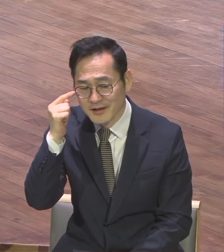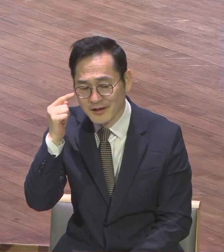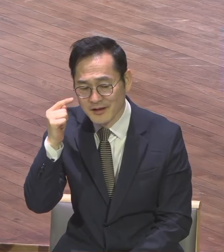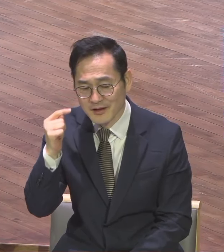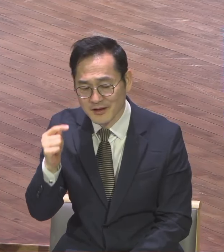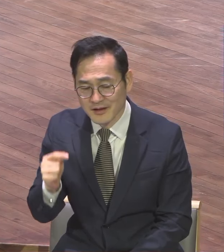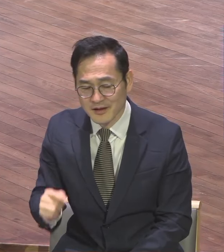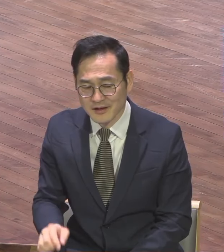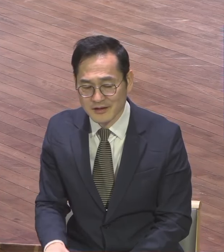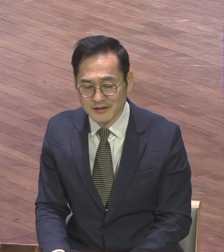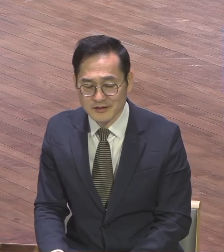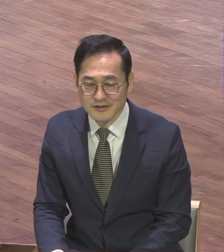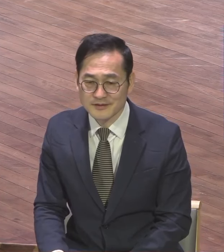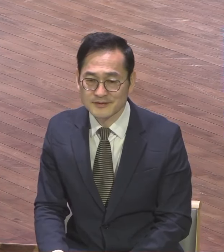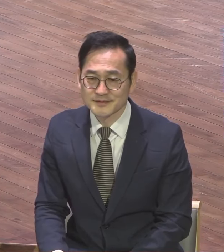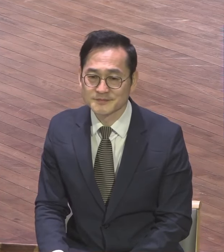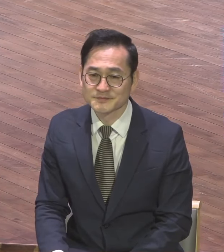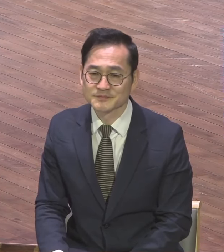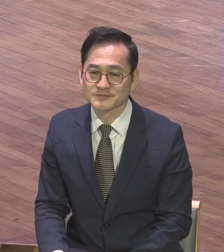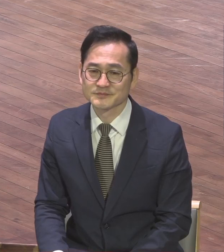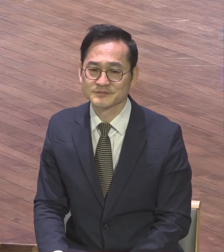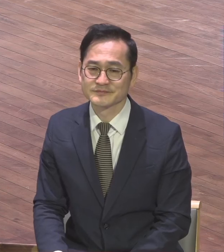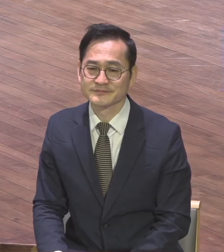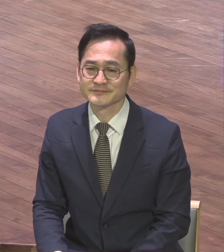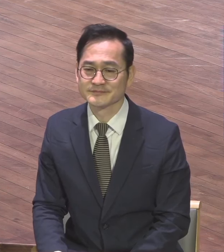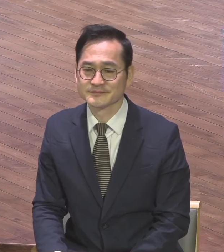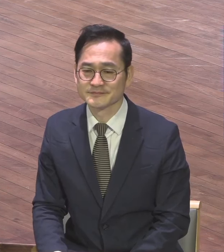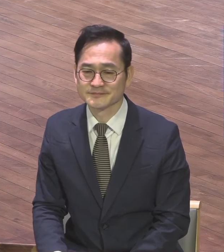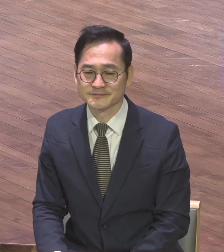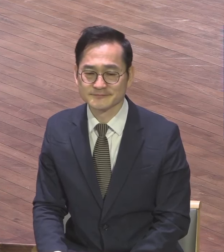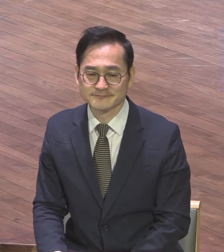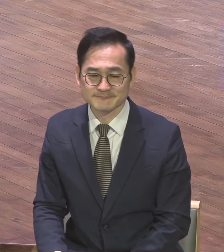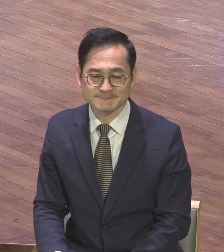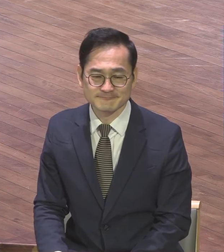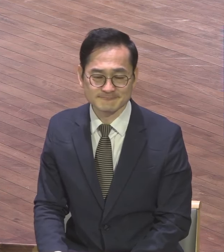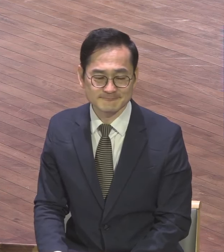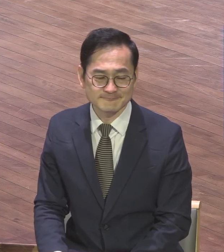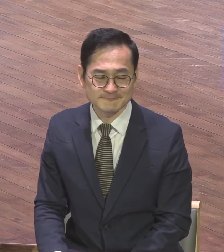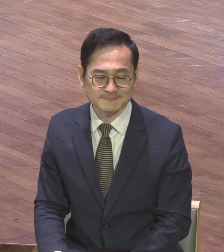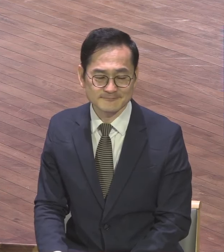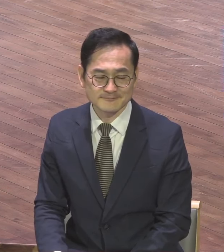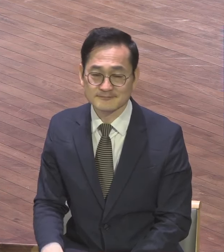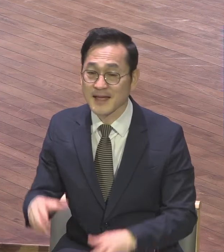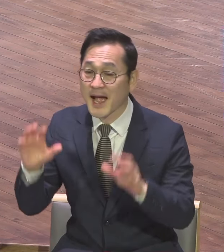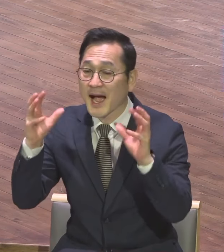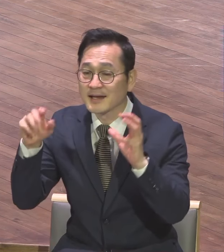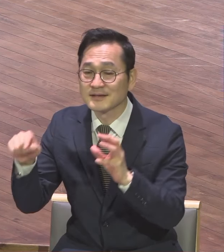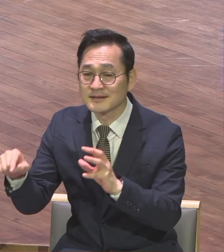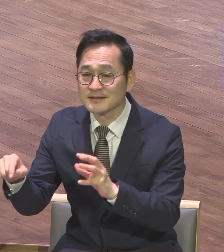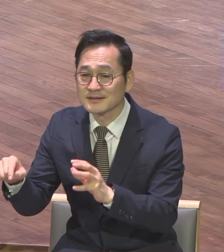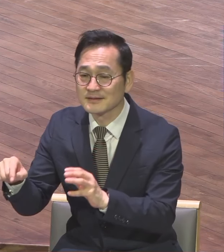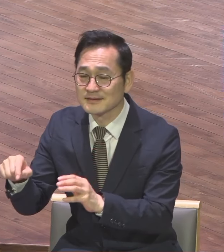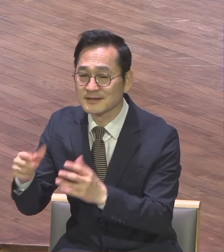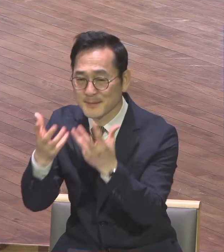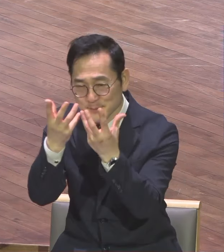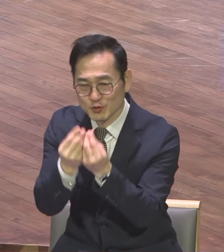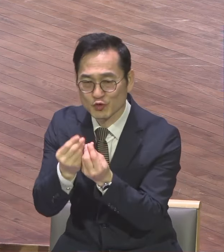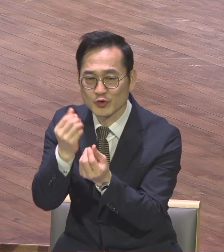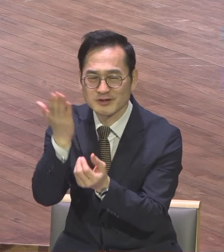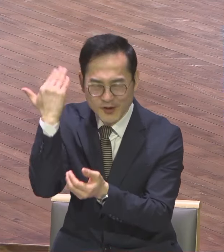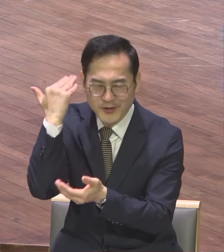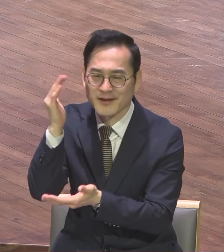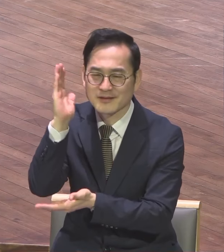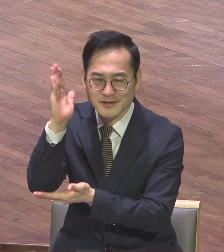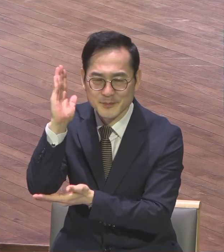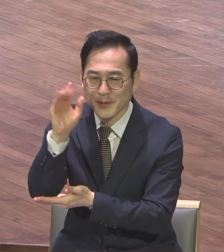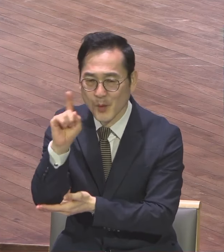예수님께서 이미 마가복음 9장 36절로 37절에 어린 아이를 비유로 말씀했죠. 어린